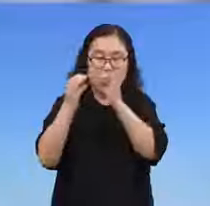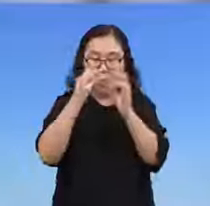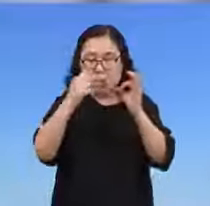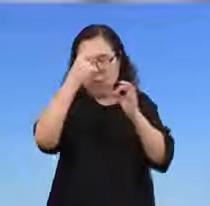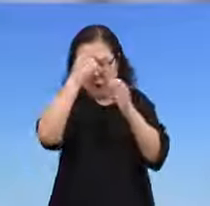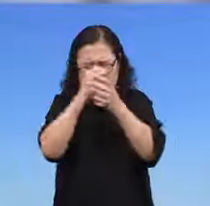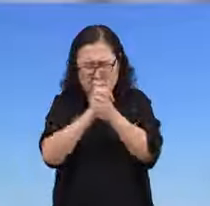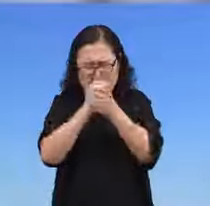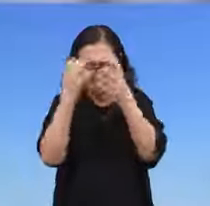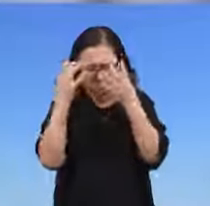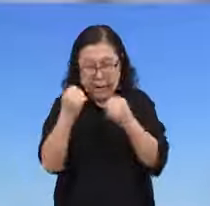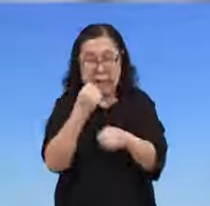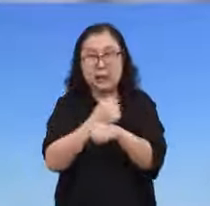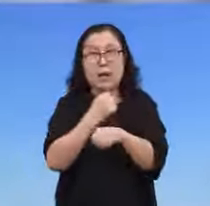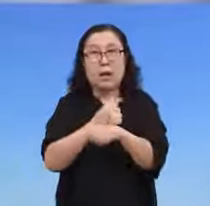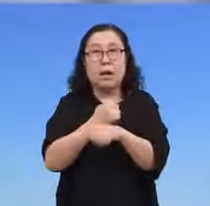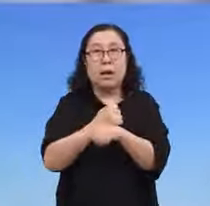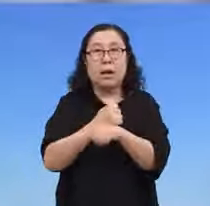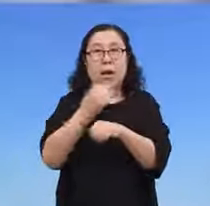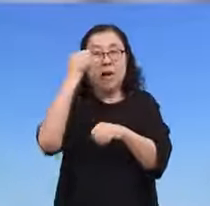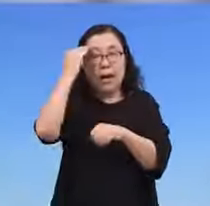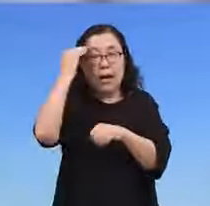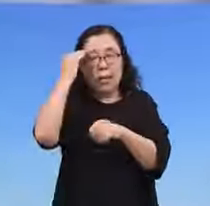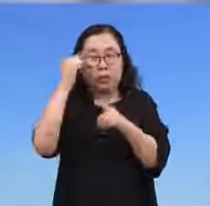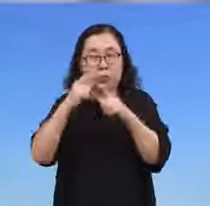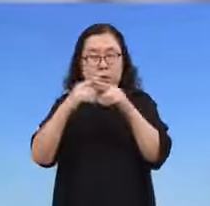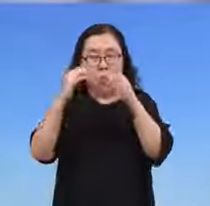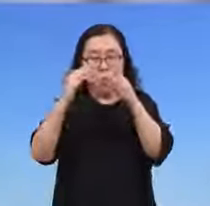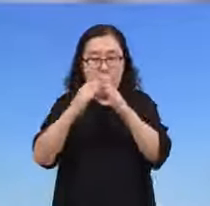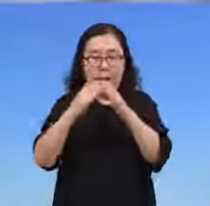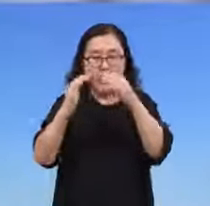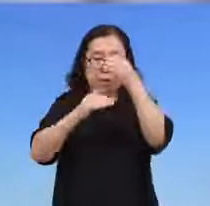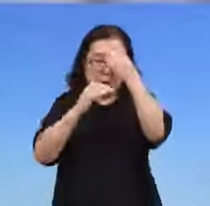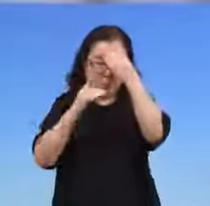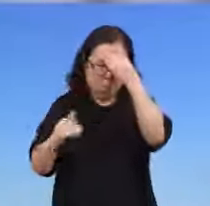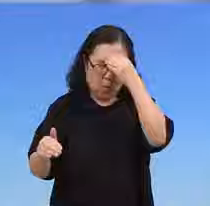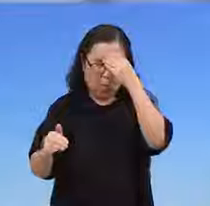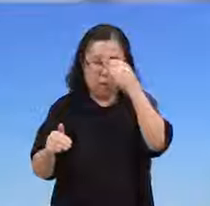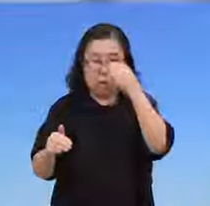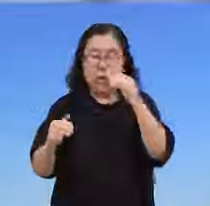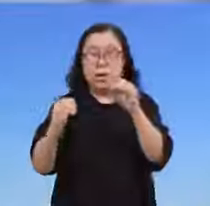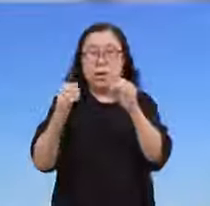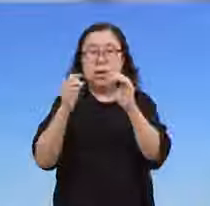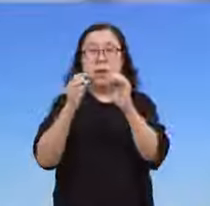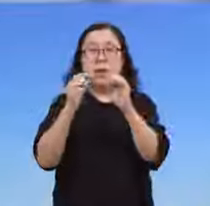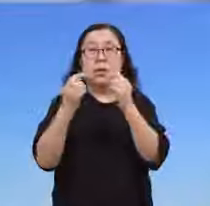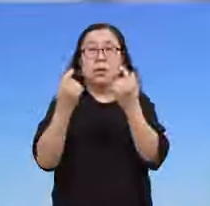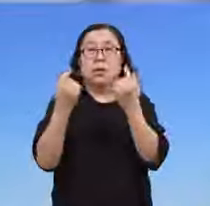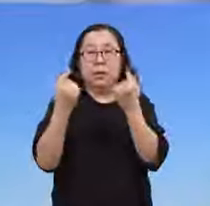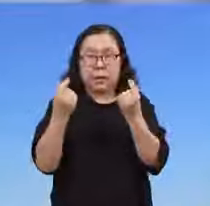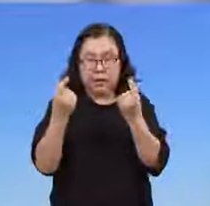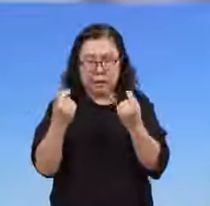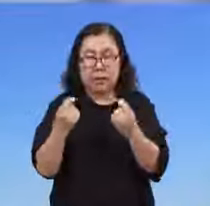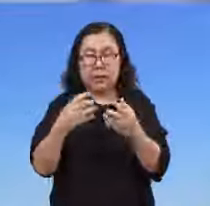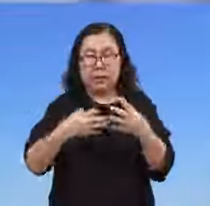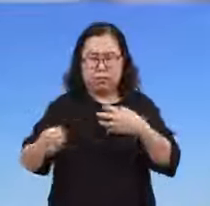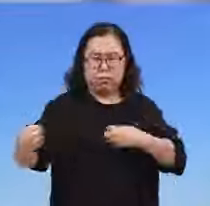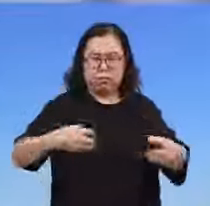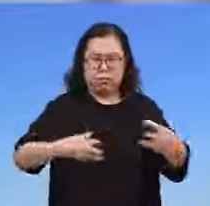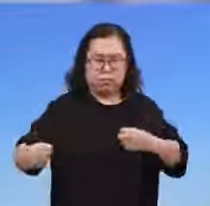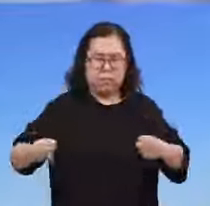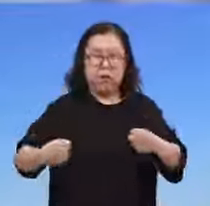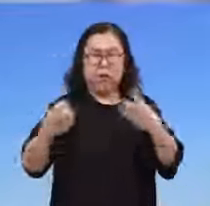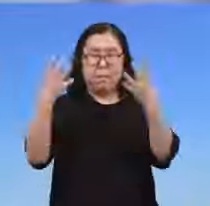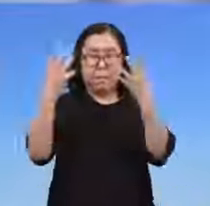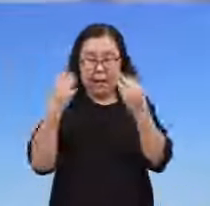자랑하고 다니면서, 또 한국 교회 성도들만큼 분열이 많은 이런 한 교회가 또 어디 있나 할 정도로